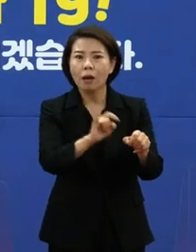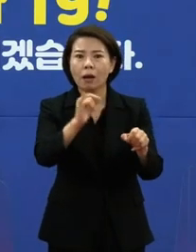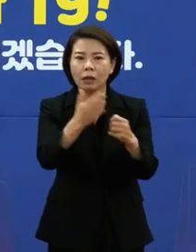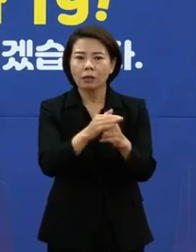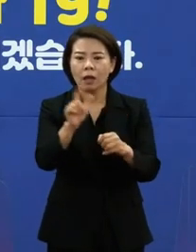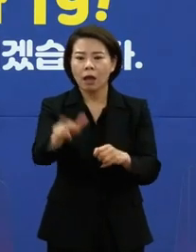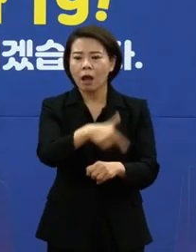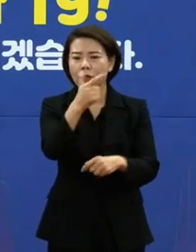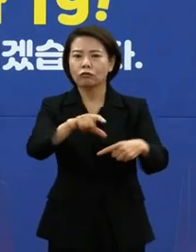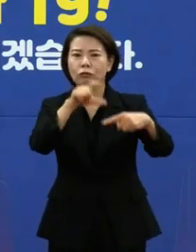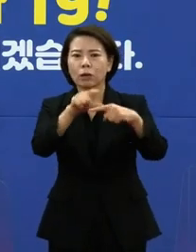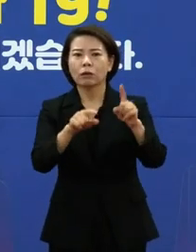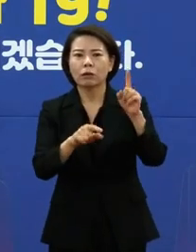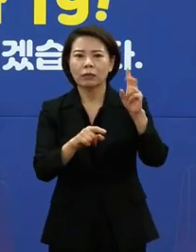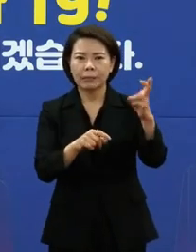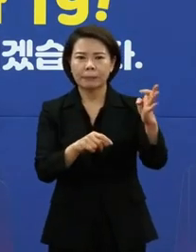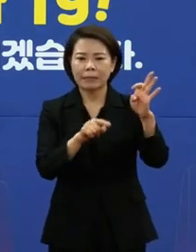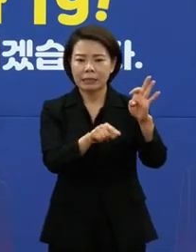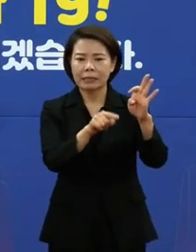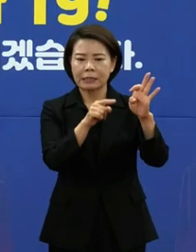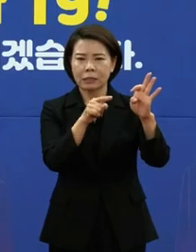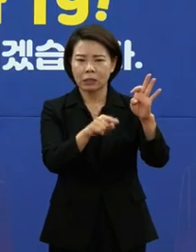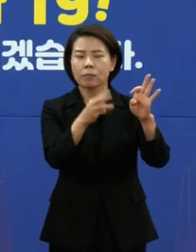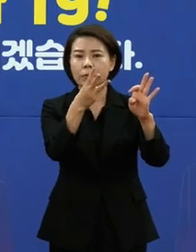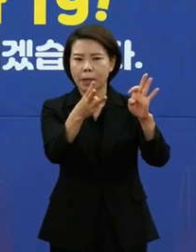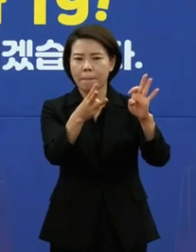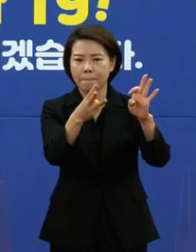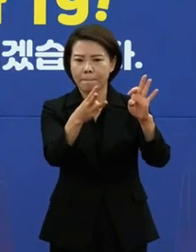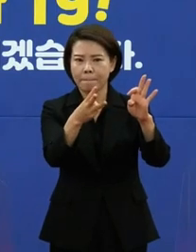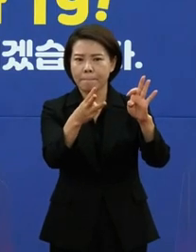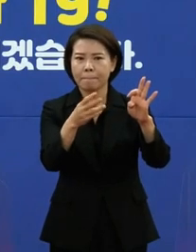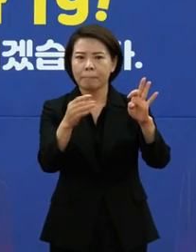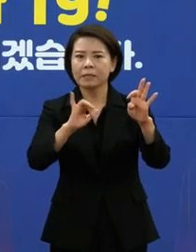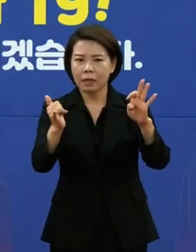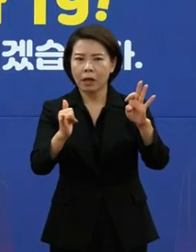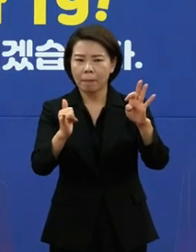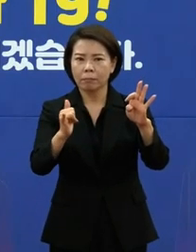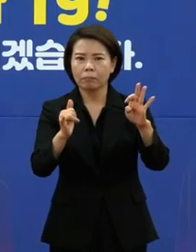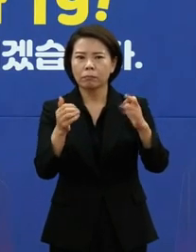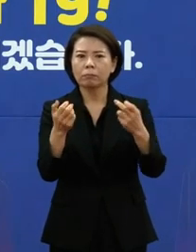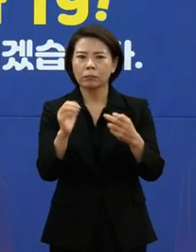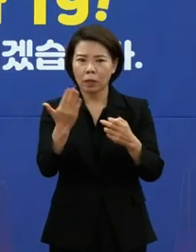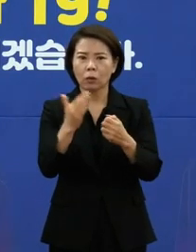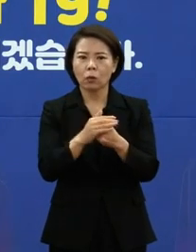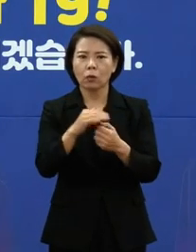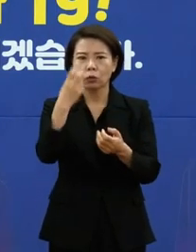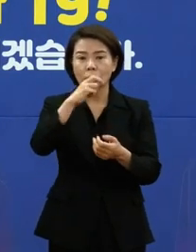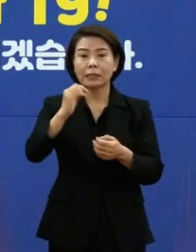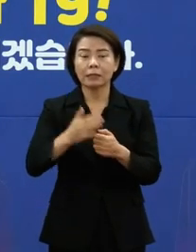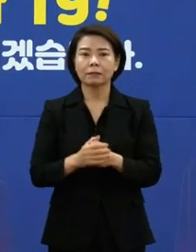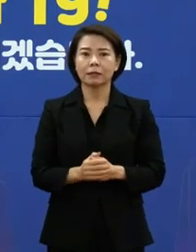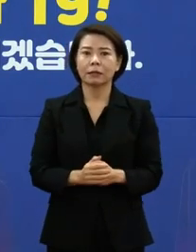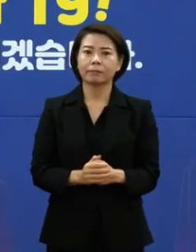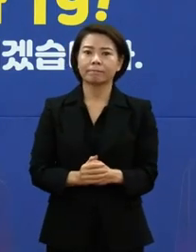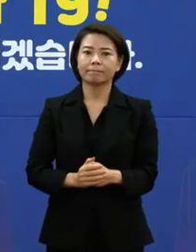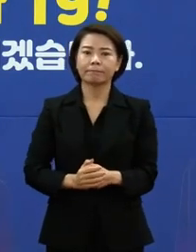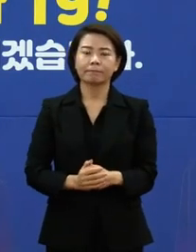하루 평균 14.3명꼴로 확진자가 발생한 것으로 집계되었습니다.